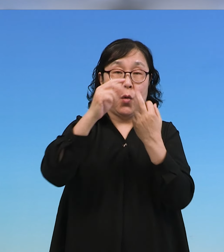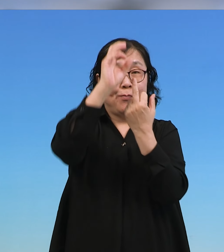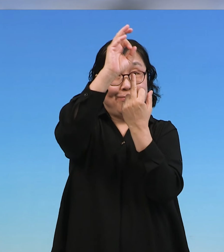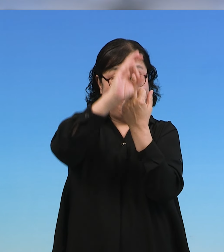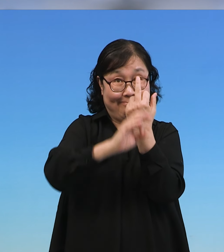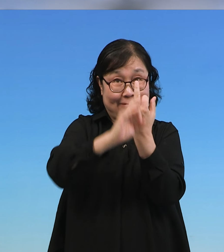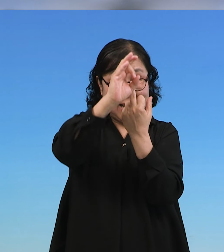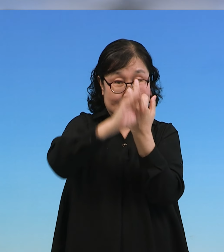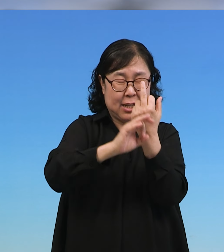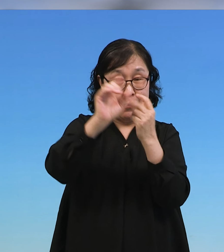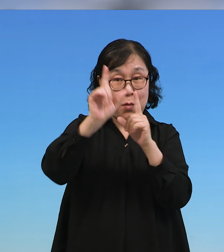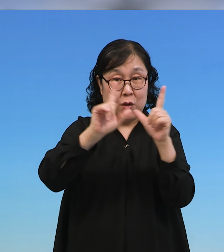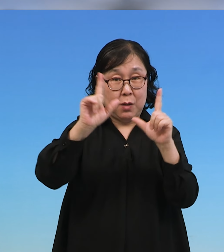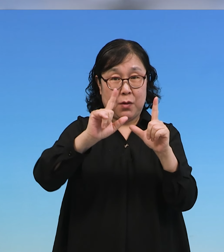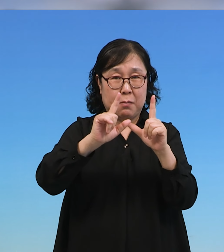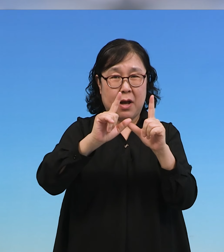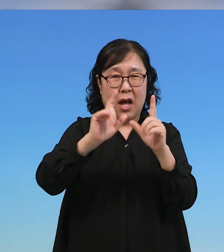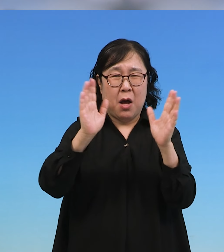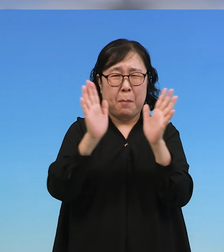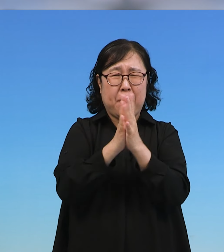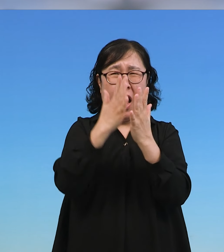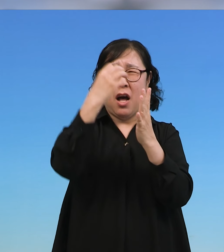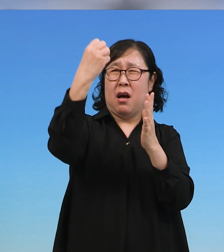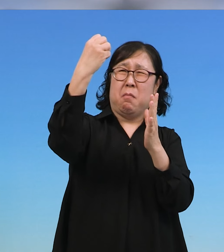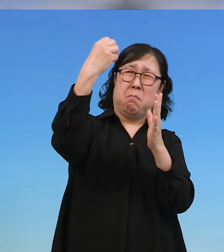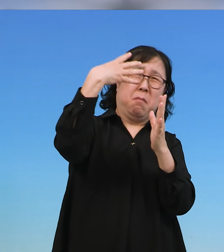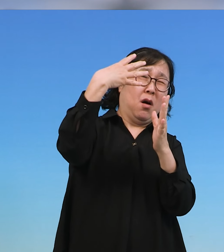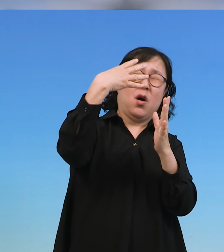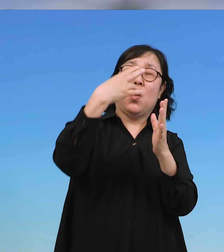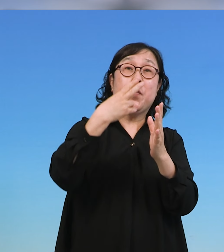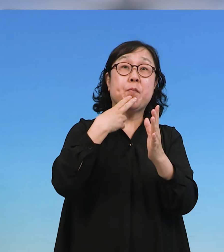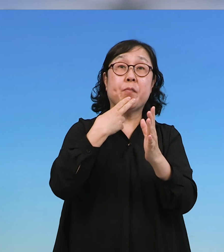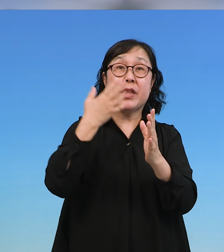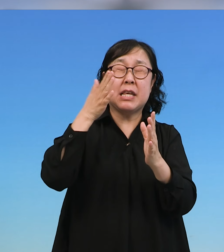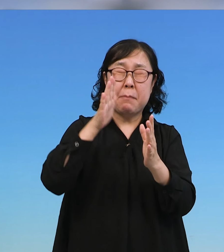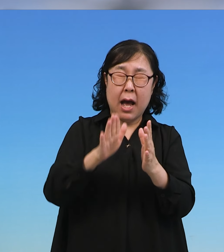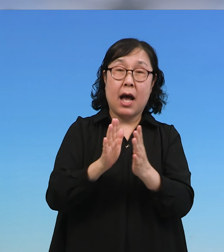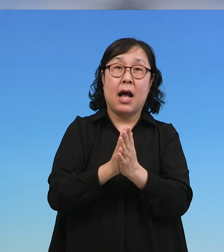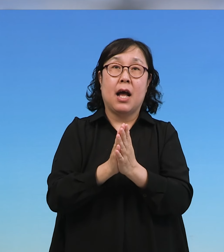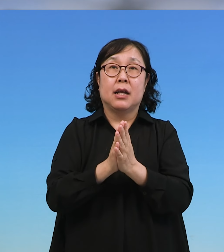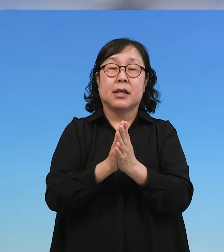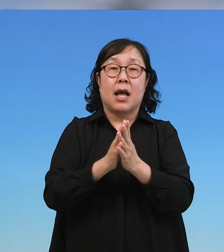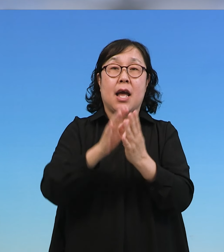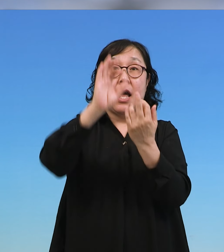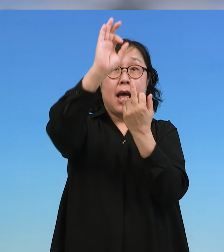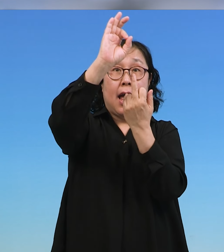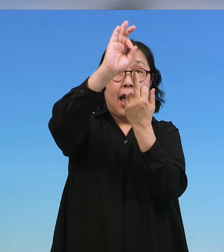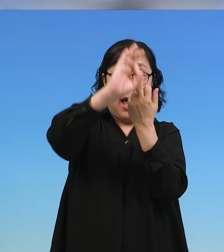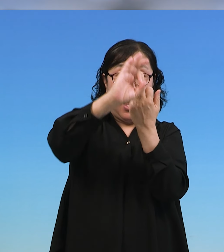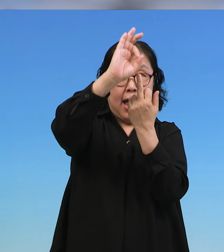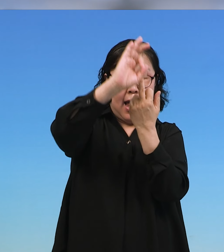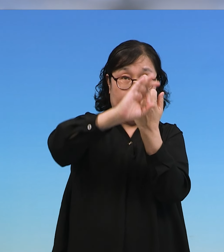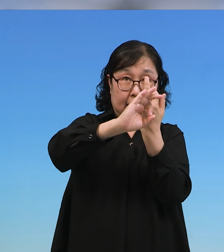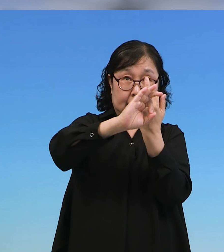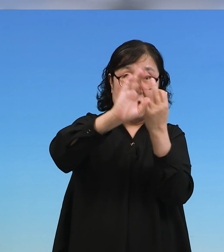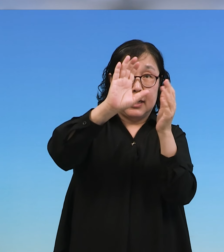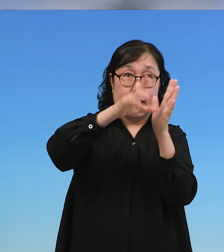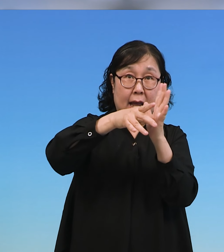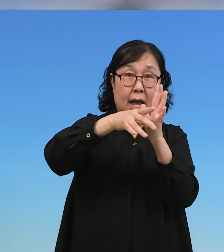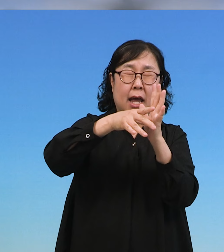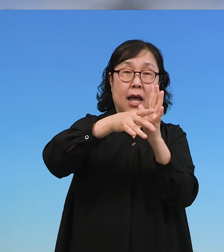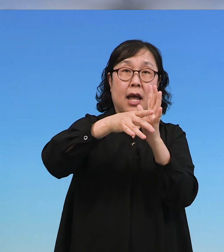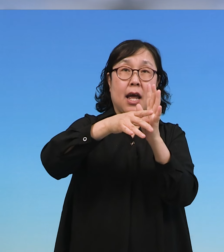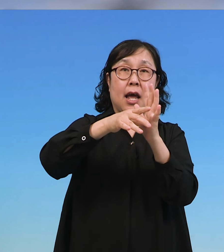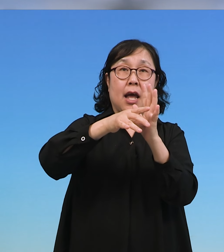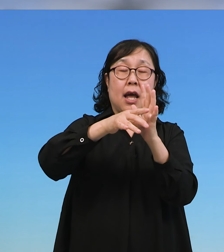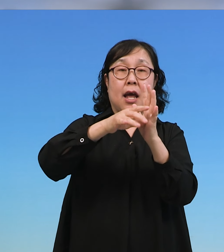이렇게 져갈 때는 그래도 눈이 부셔가지고 끝까지 잘 보기가 어려웠는데요, 이제 해가 완전히 져서 사라져 버리니까